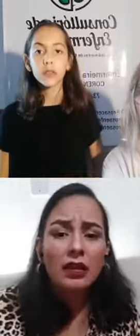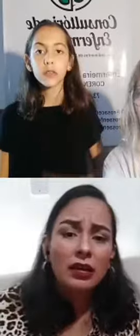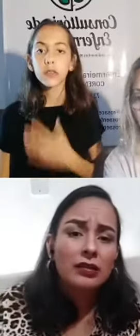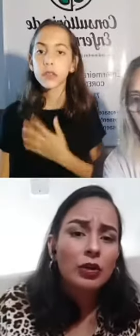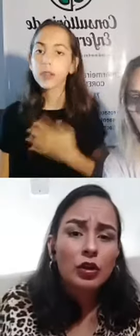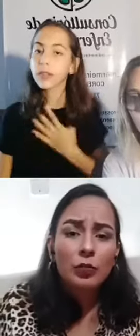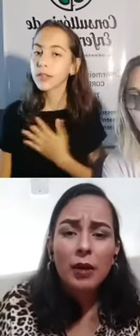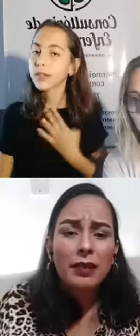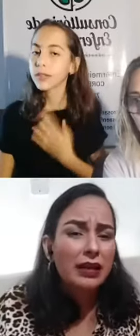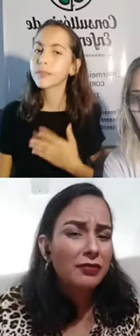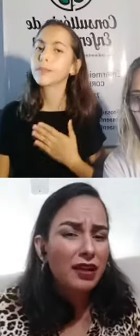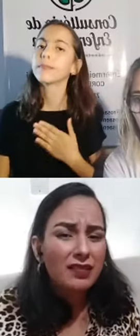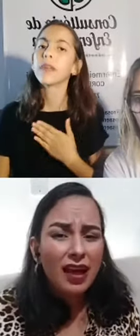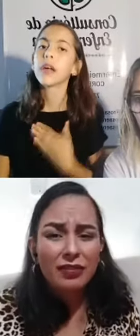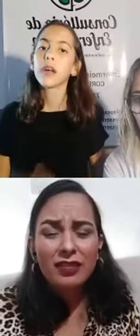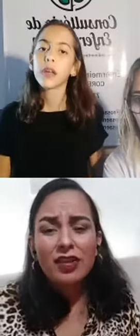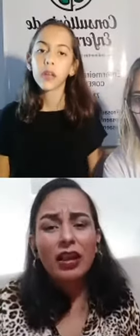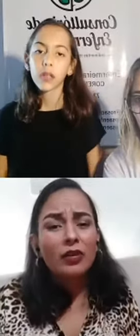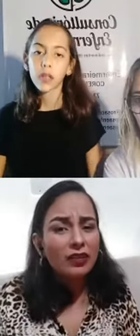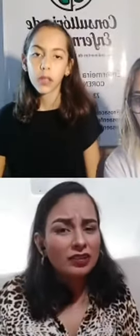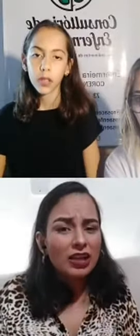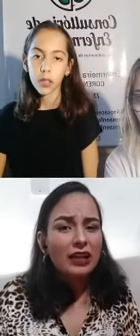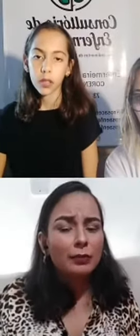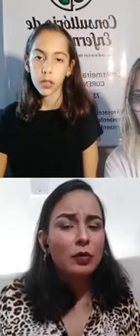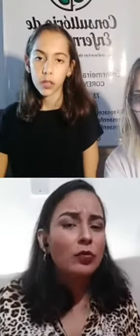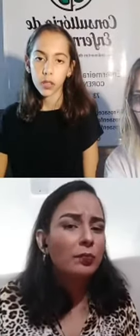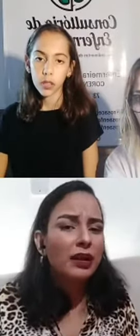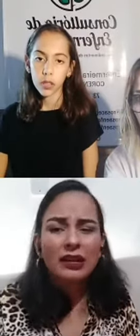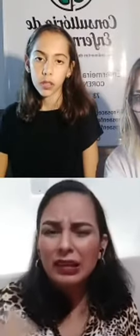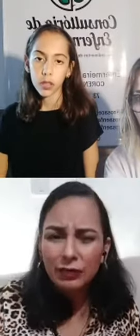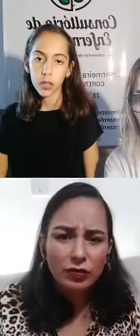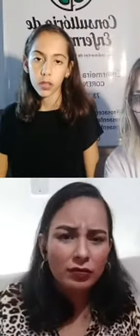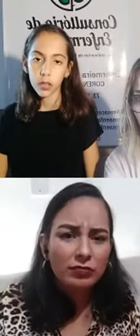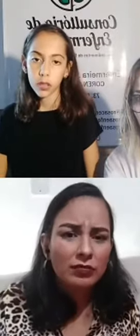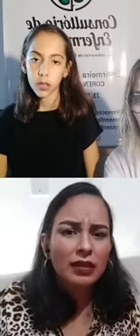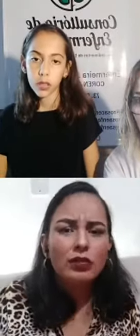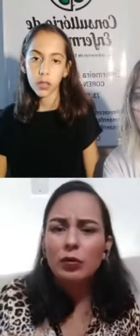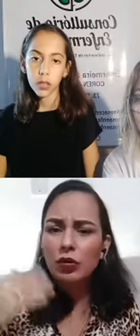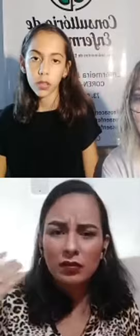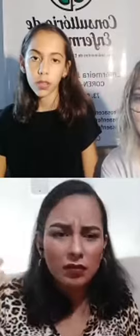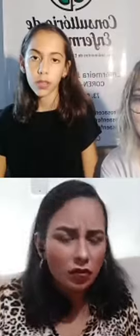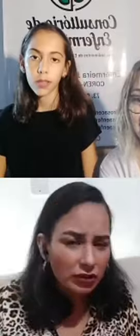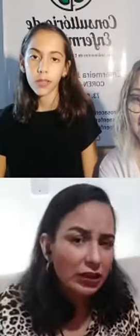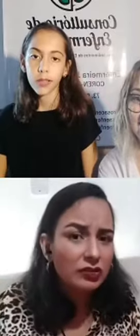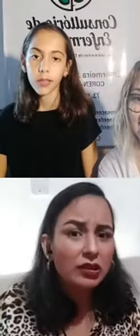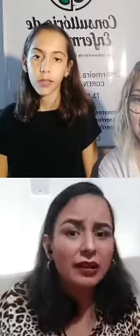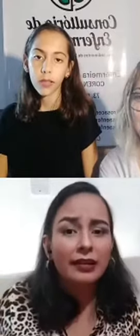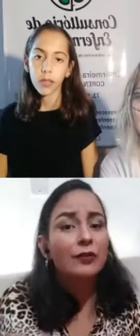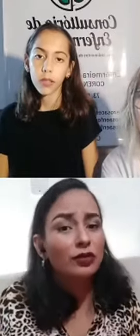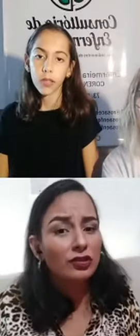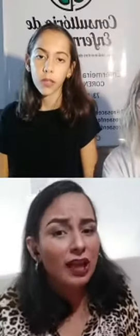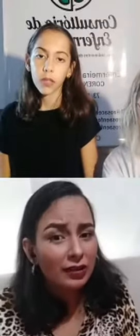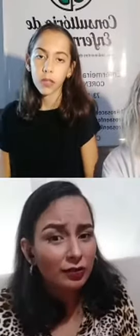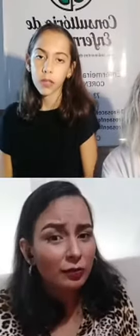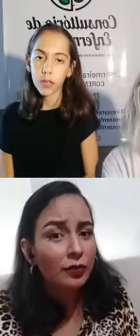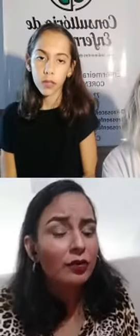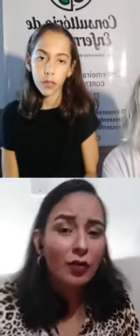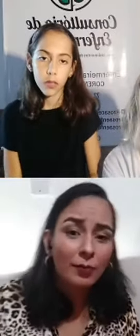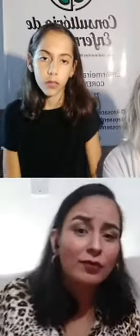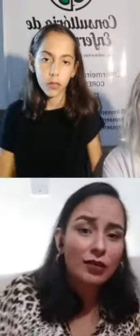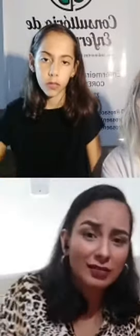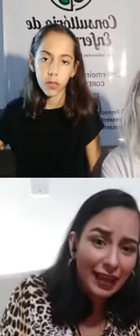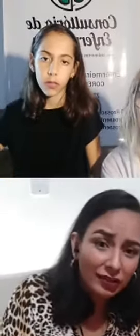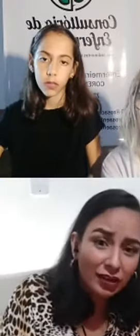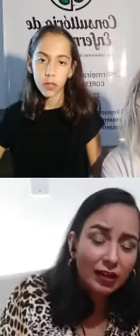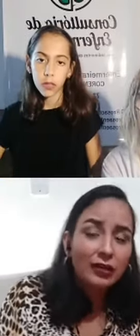prazer. Eu tenho uma amiga que fala assim, você só lê coisa chata, porque eu comprei livros, né, sobre coisas que eu gostaria de ler, livros técnicos, porque eu sou uma